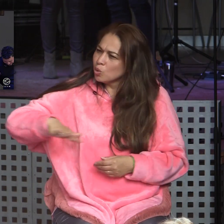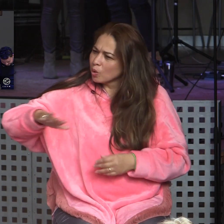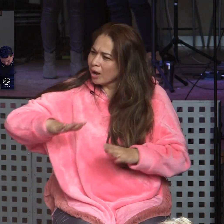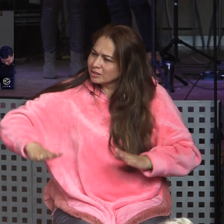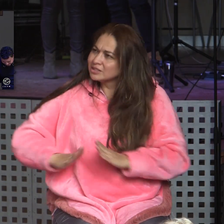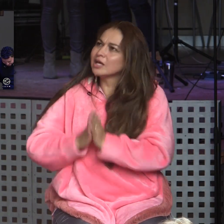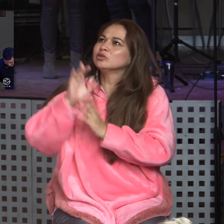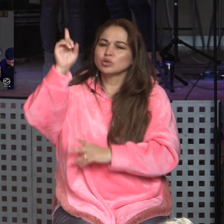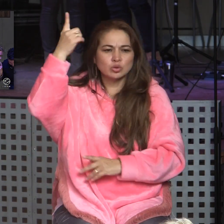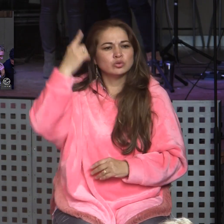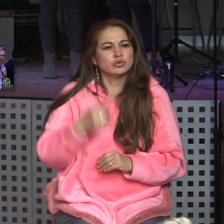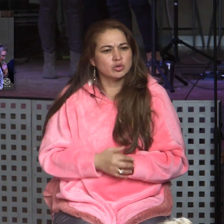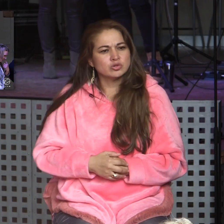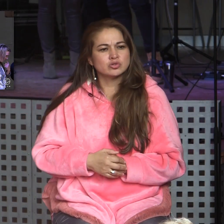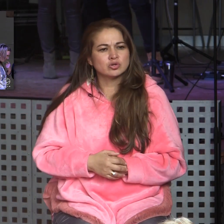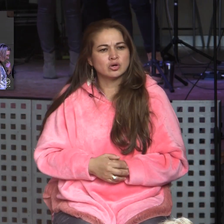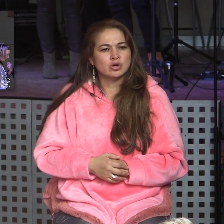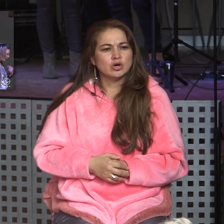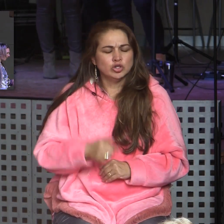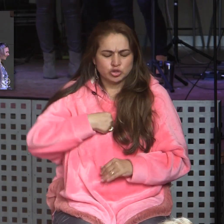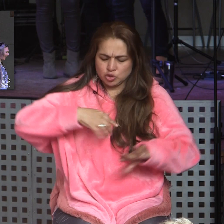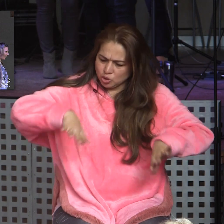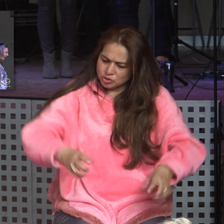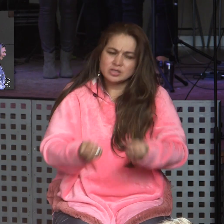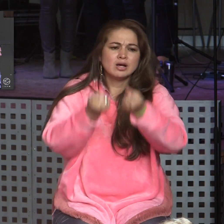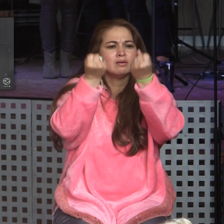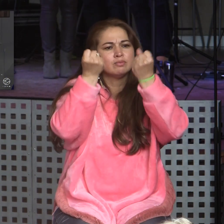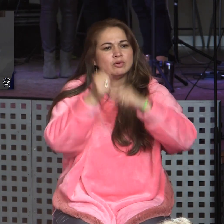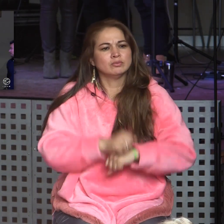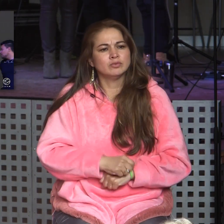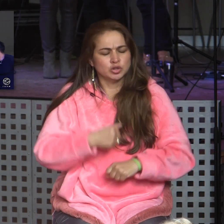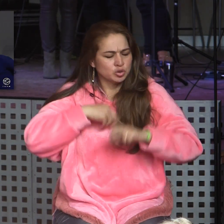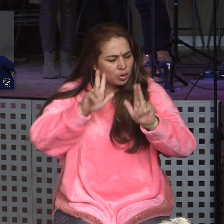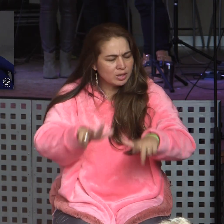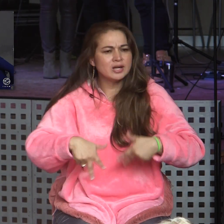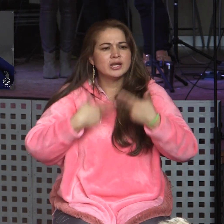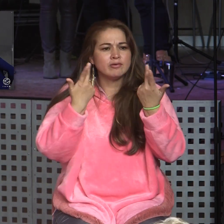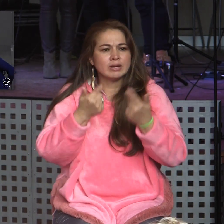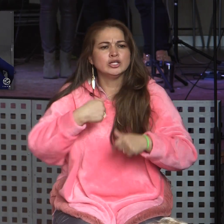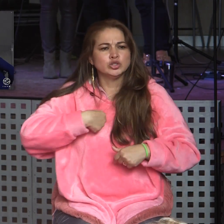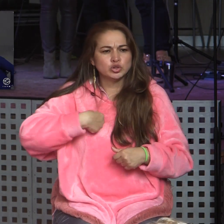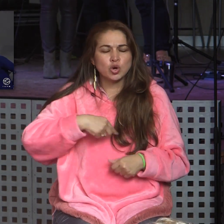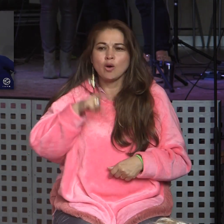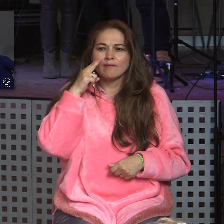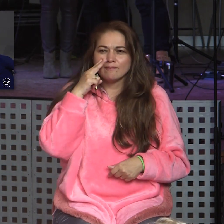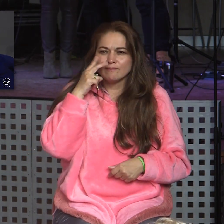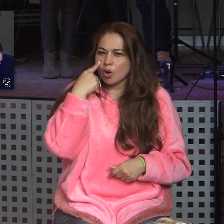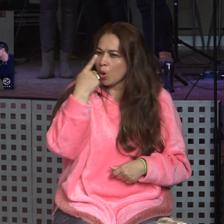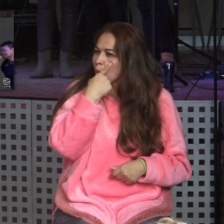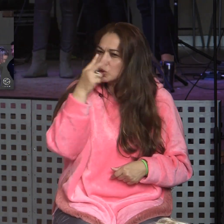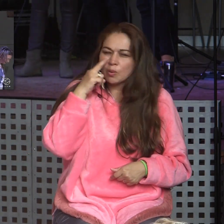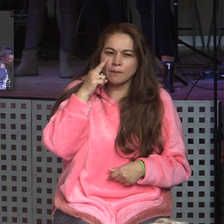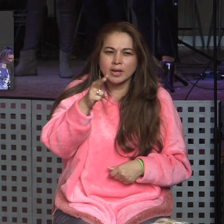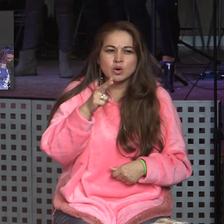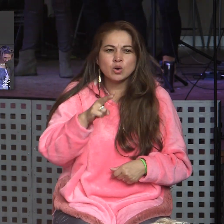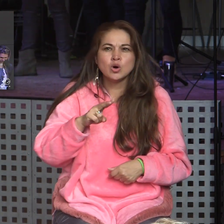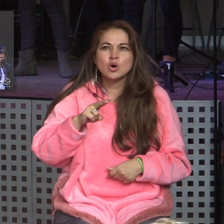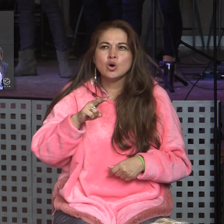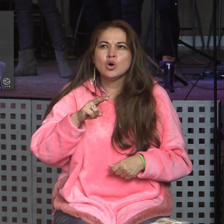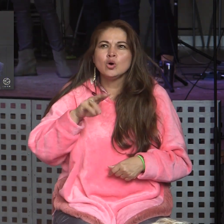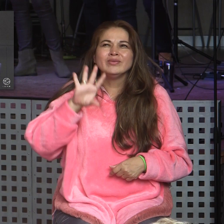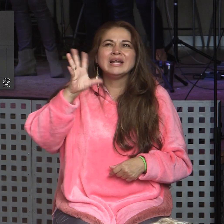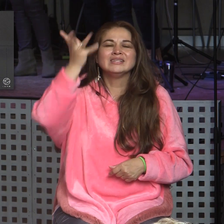veo, sí veo, sí veo. Y eso es lo que me sostiene en esta vida para poder seguir funcionando como hijo de Dios,